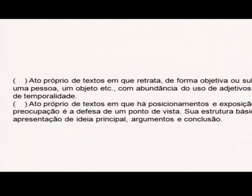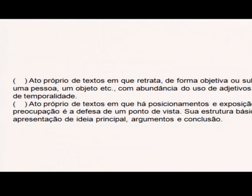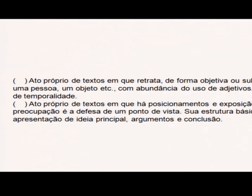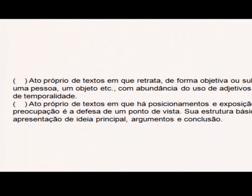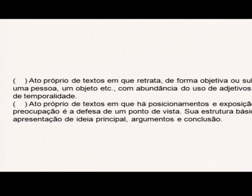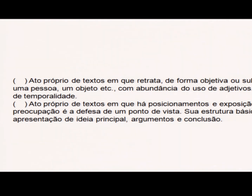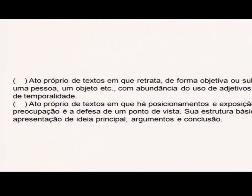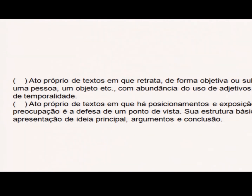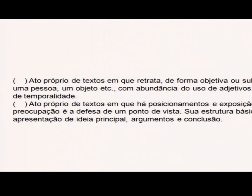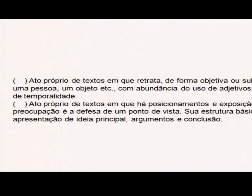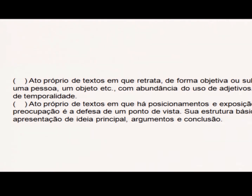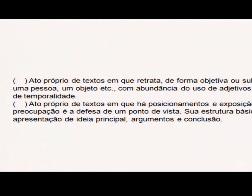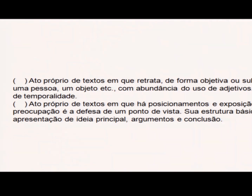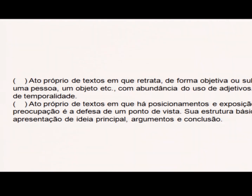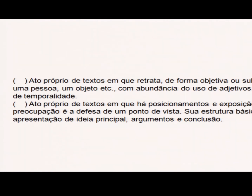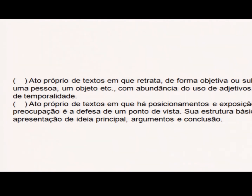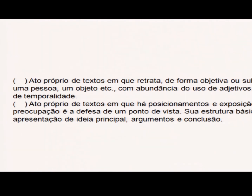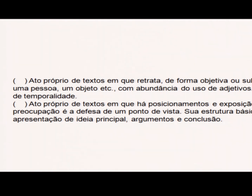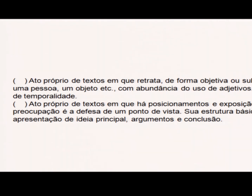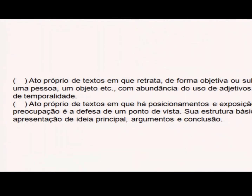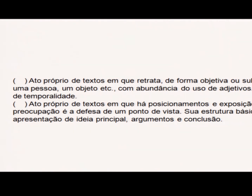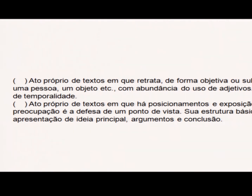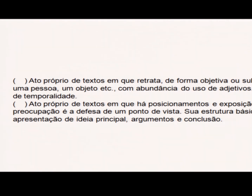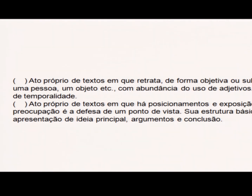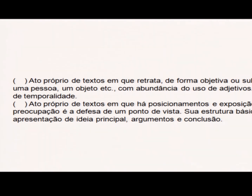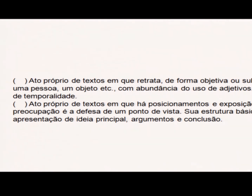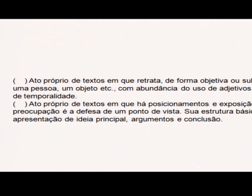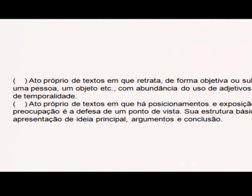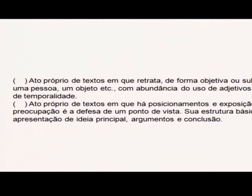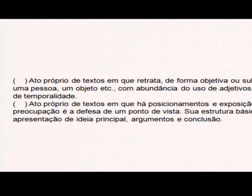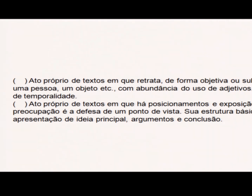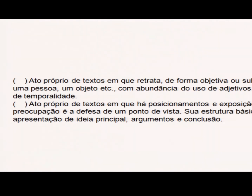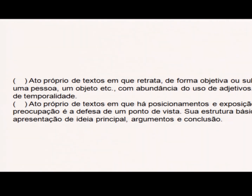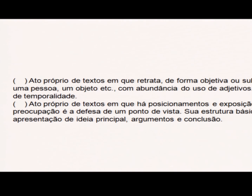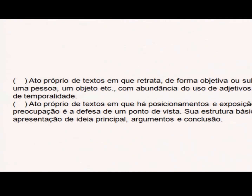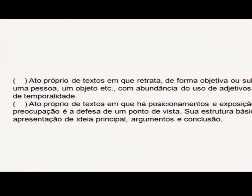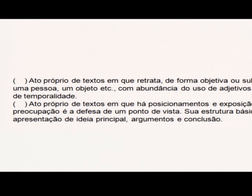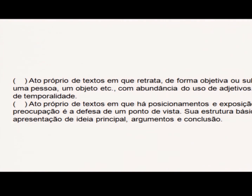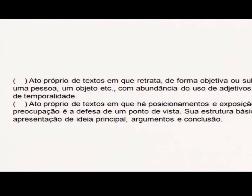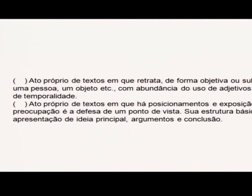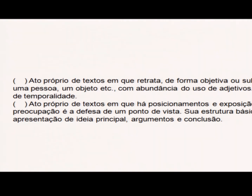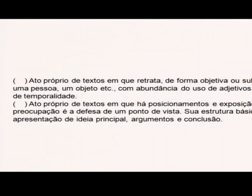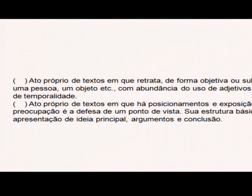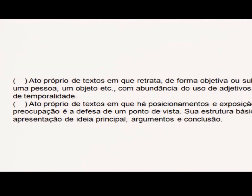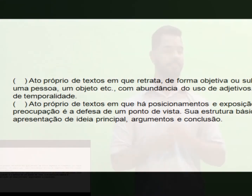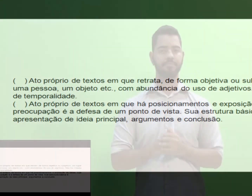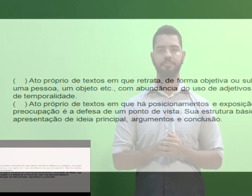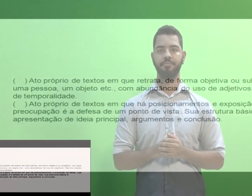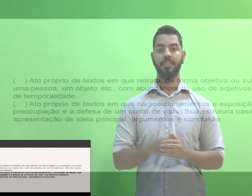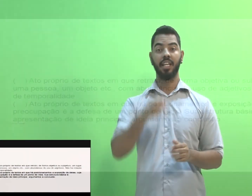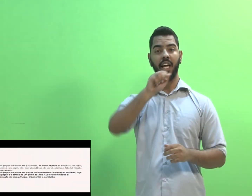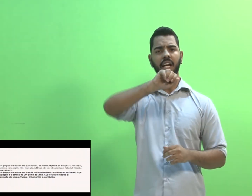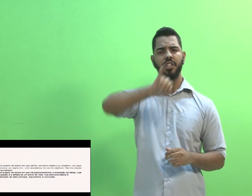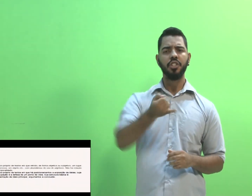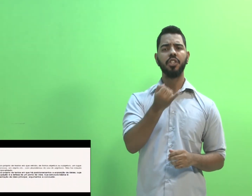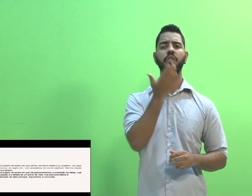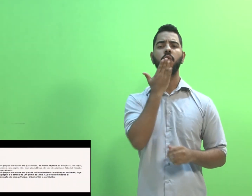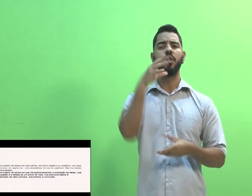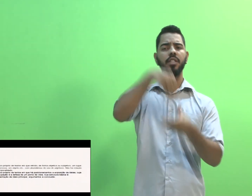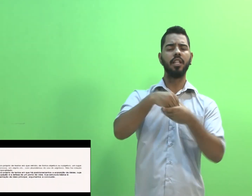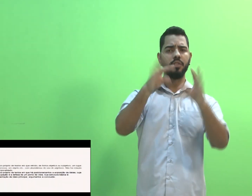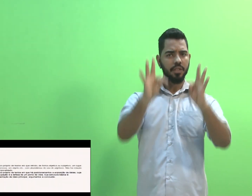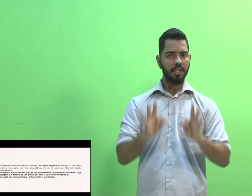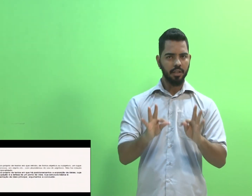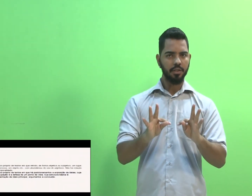texto. O uso dos adjetivos é muito frequente, então, nos textos descritivos, não é? E